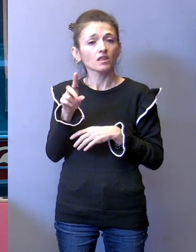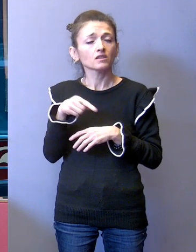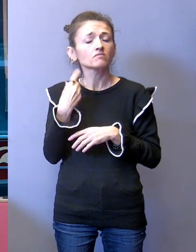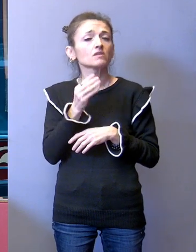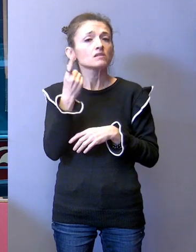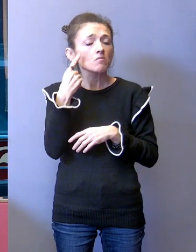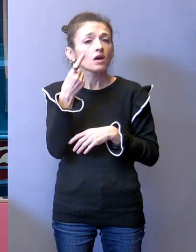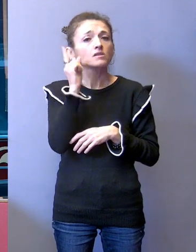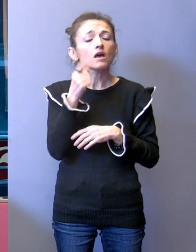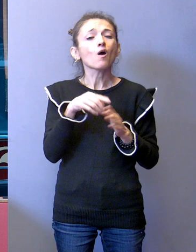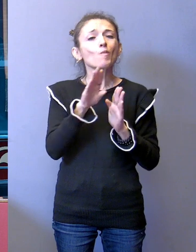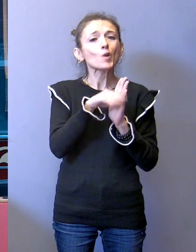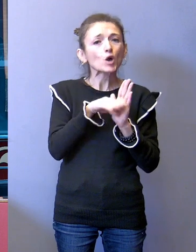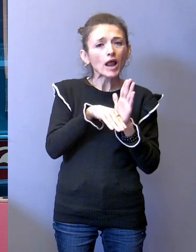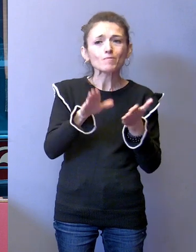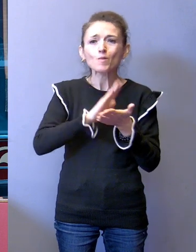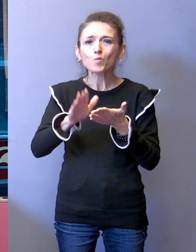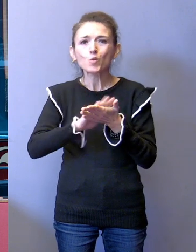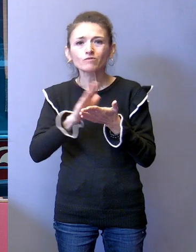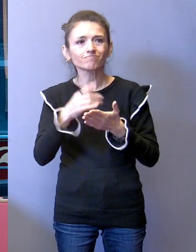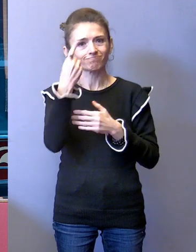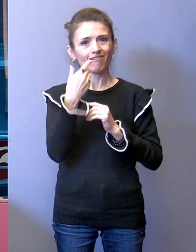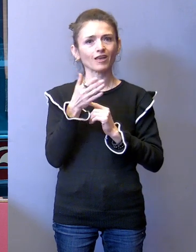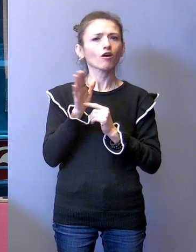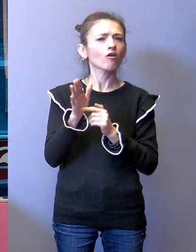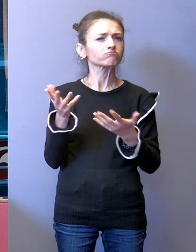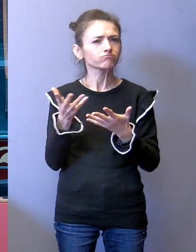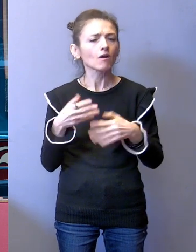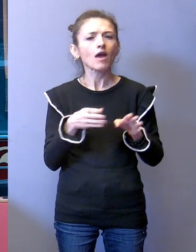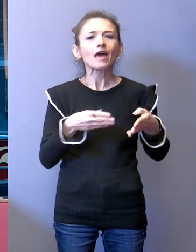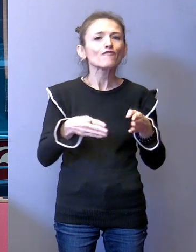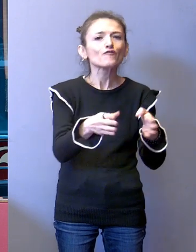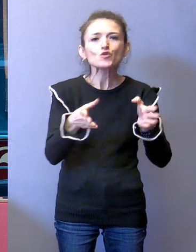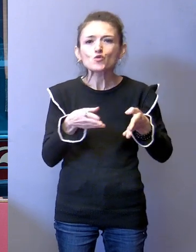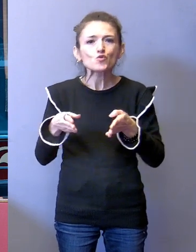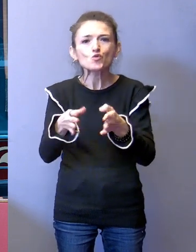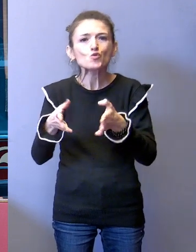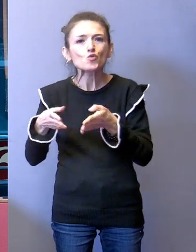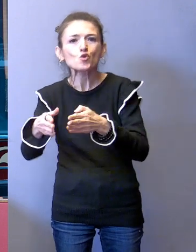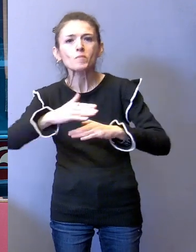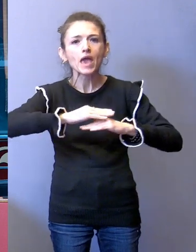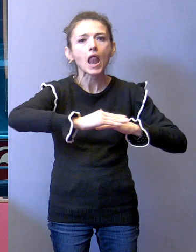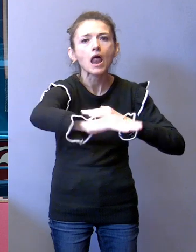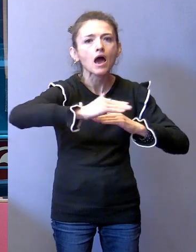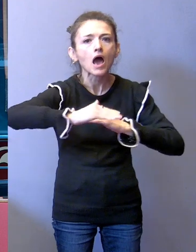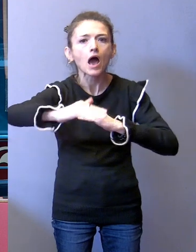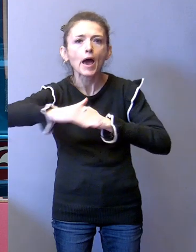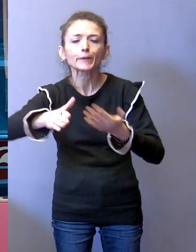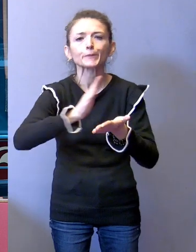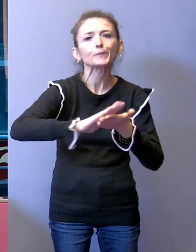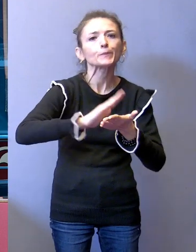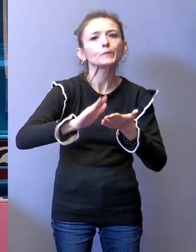se siano previsti i programmi di pulizia e decoro dei letti dei fiumi con la prisossisimarsi dell'estate prego consigliere Gandolfo